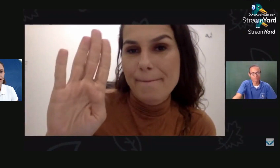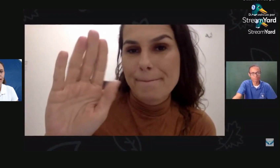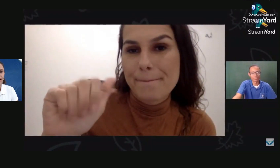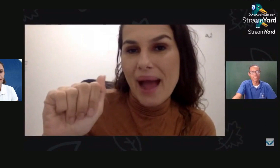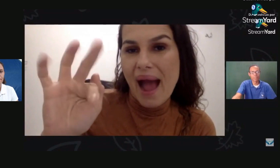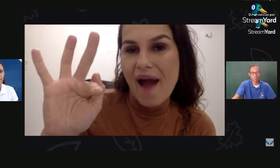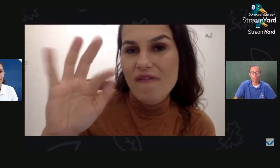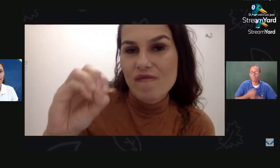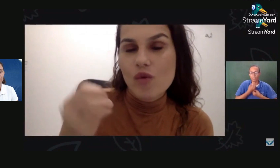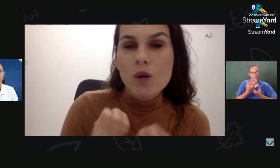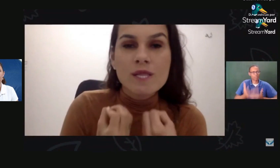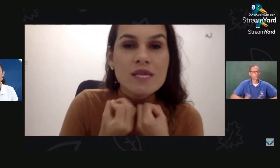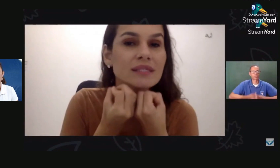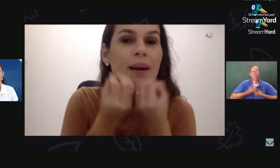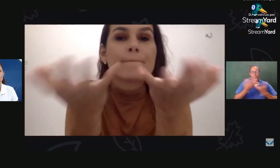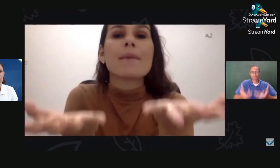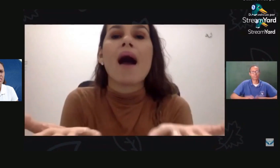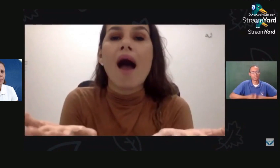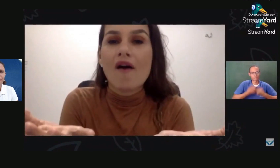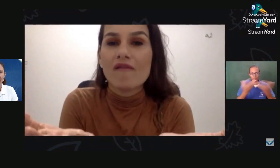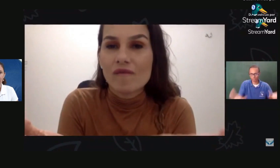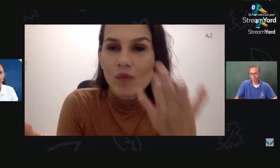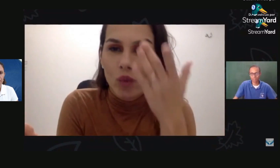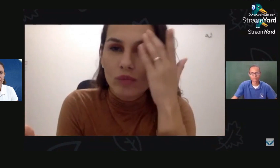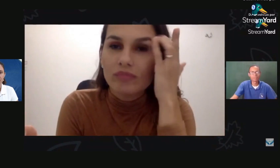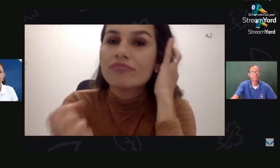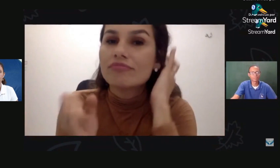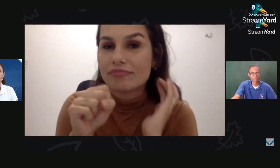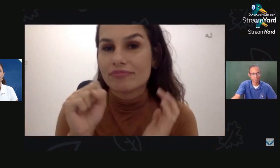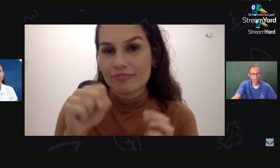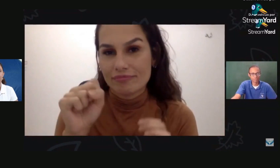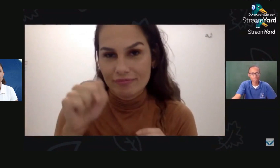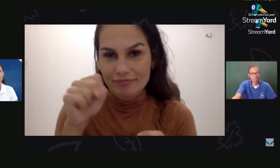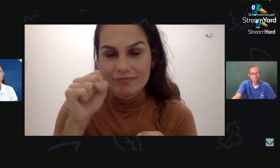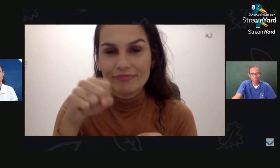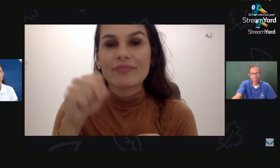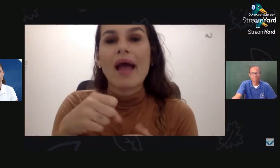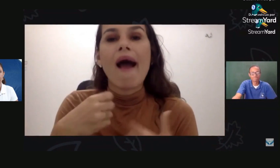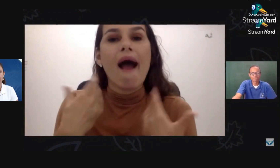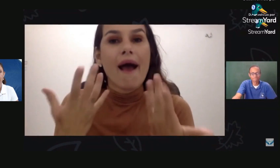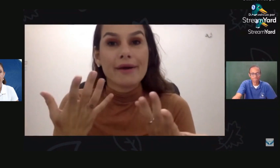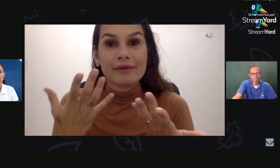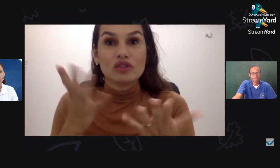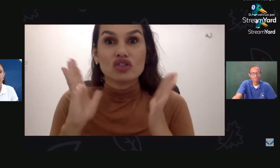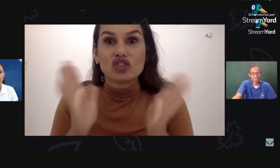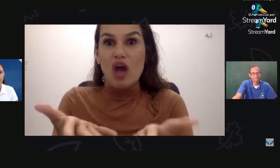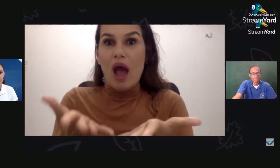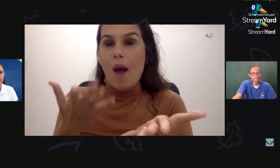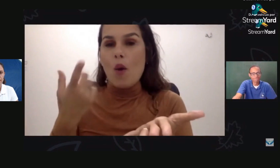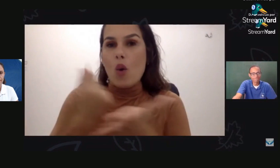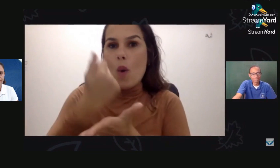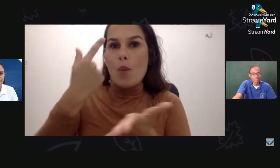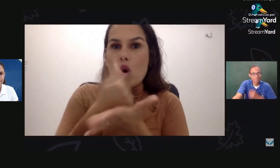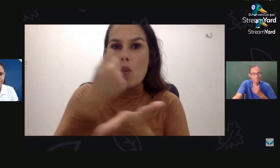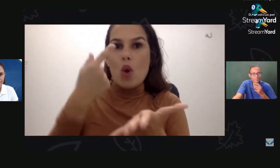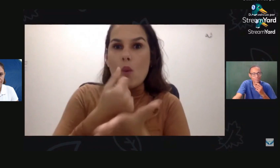Então, foi mais assim um desabafo mesmo. Foi um desabafo que eu